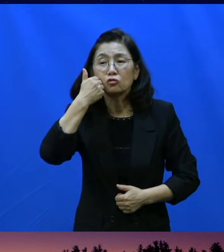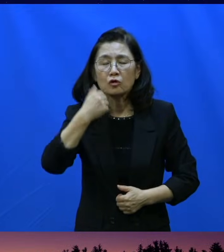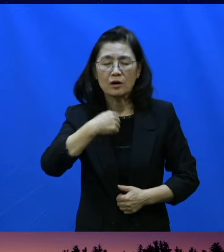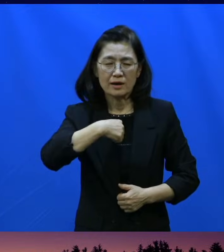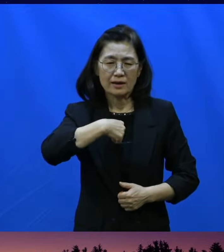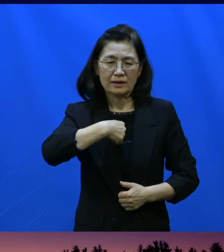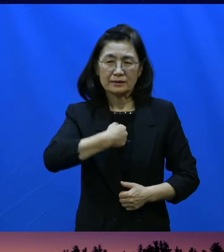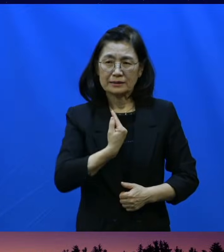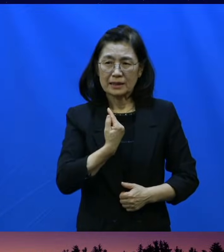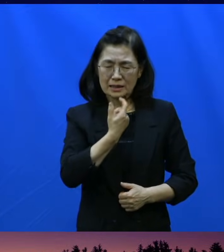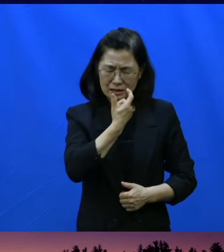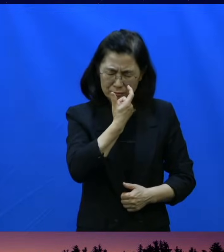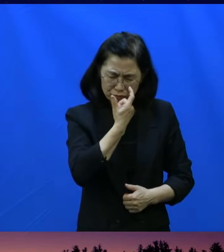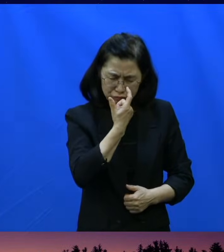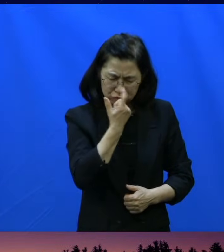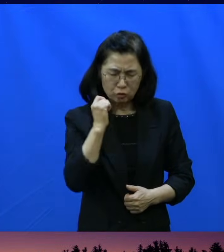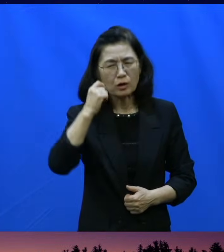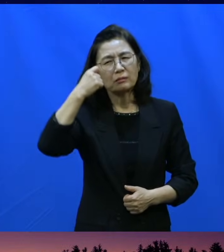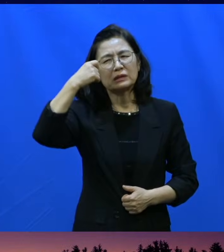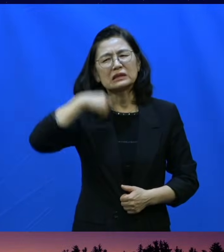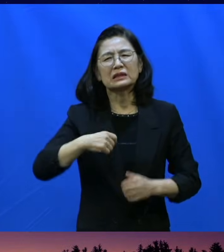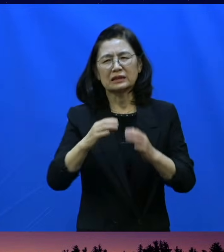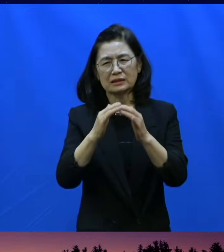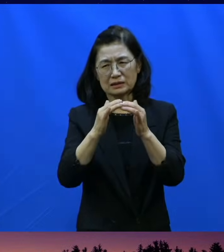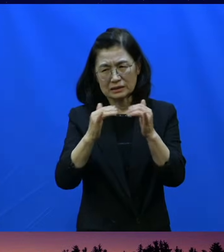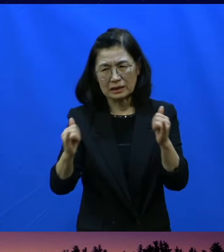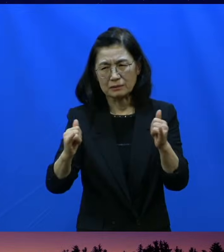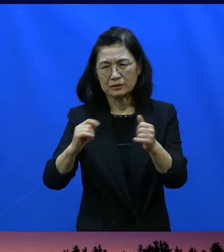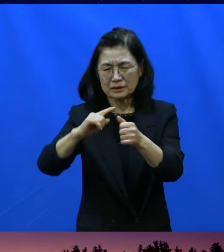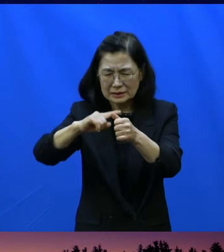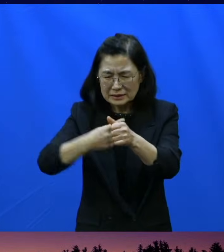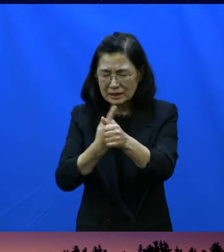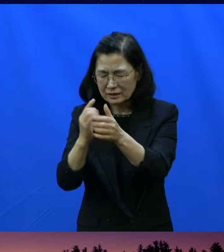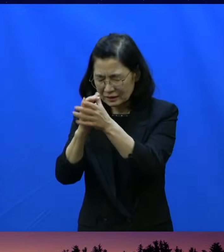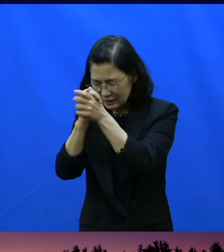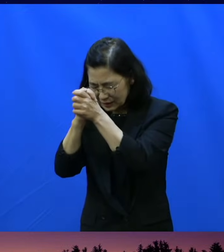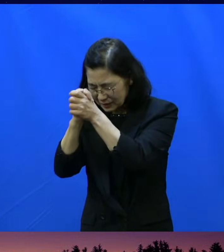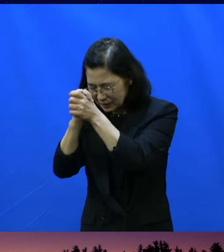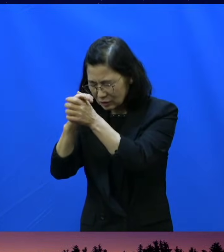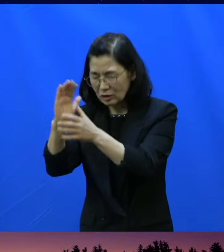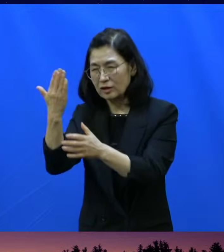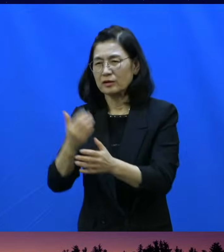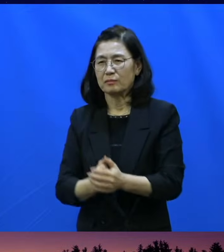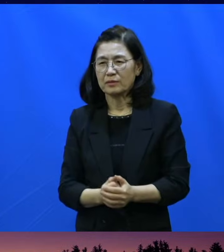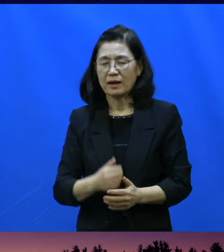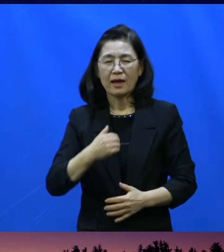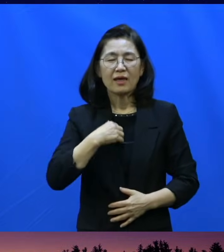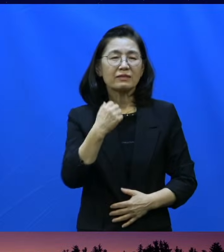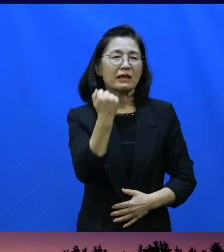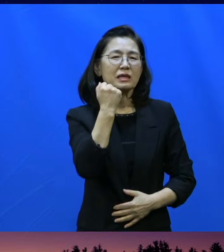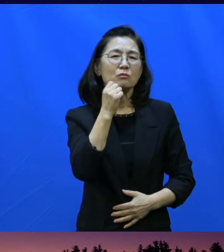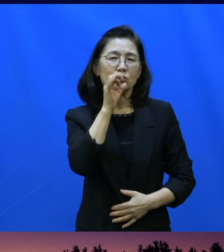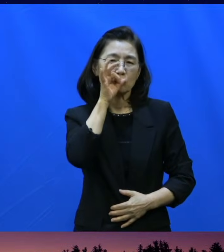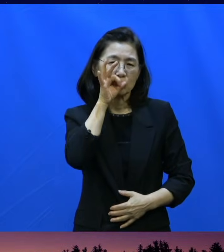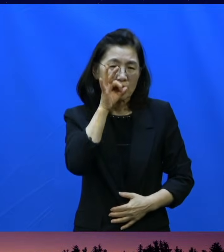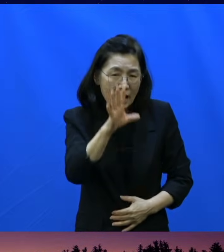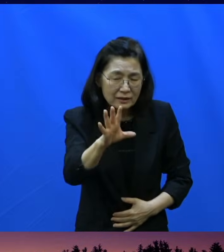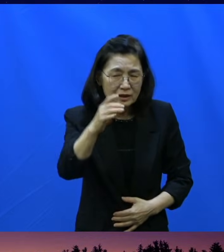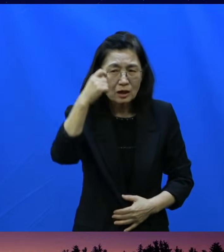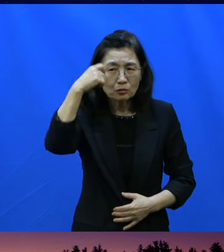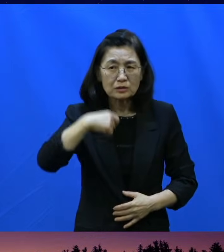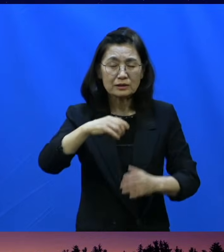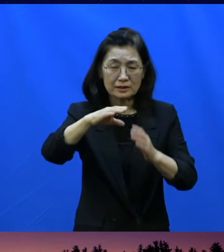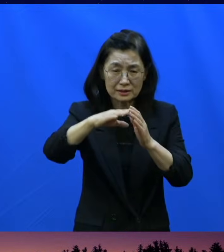자기의 한계를 철저히 느끼는 사람이 기도하는 거예요. 나로는 안 되는구나라고 하는 걸 처절히 느끼는